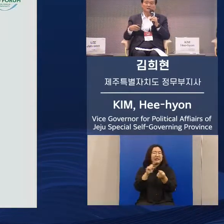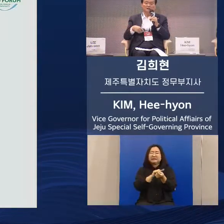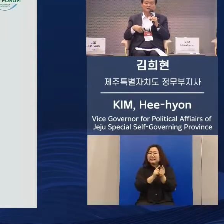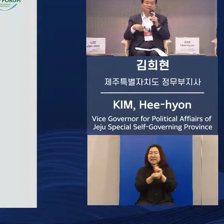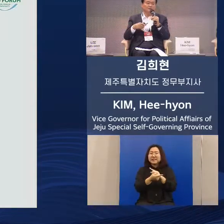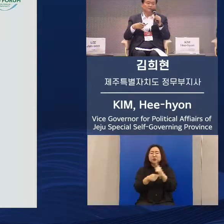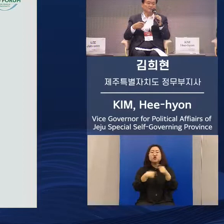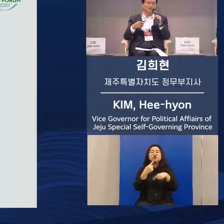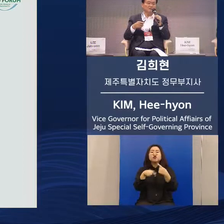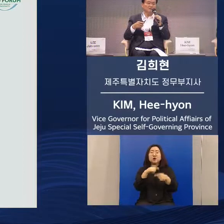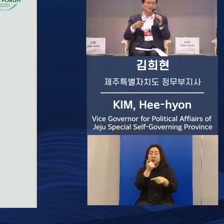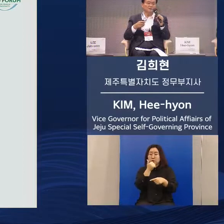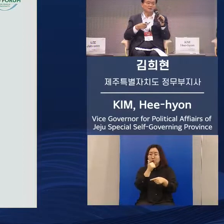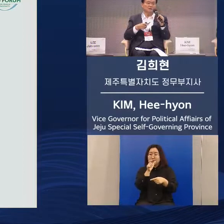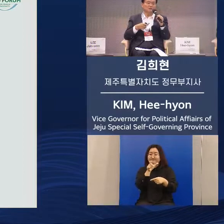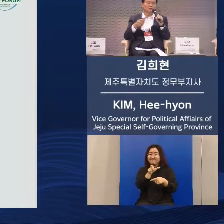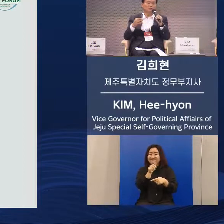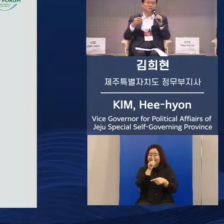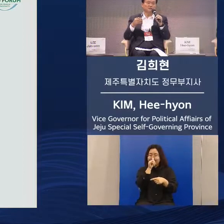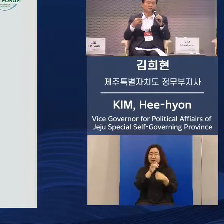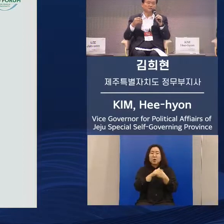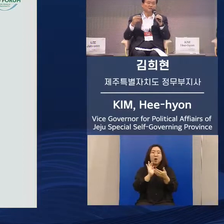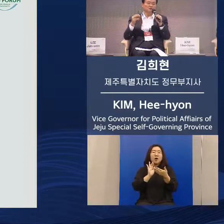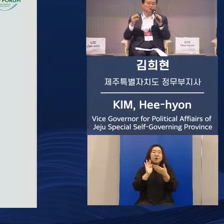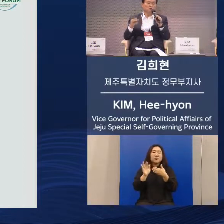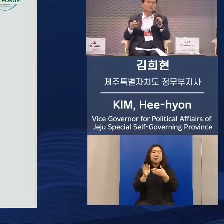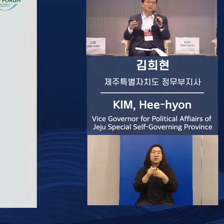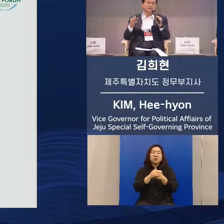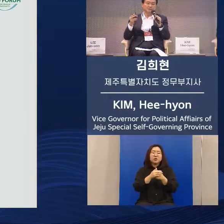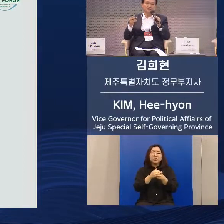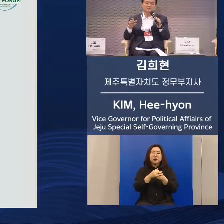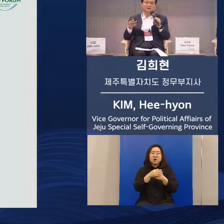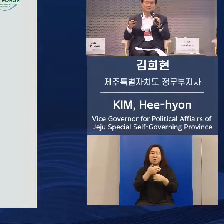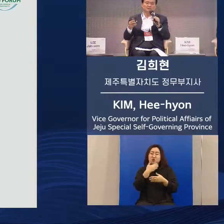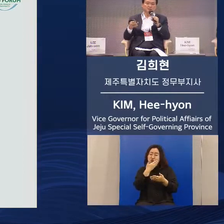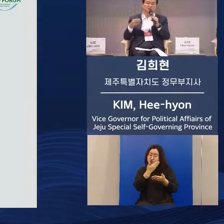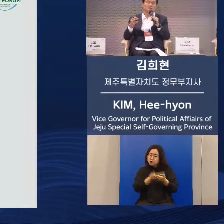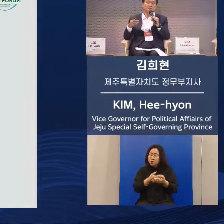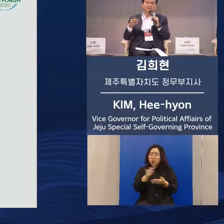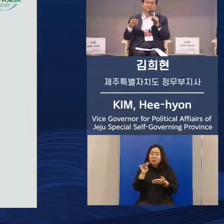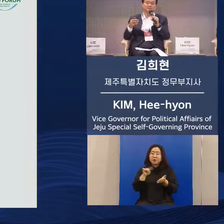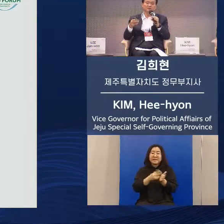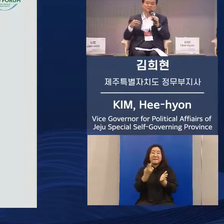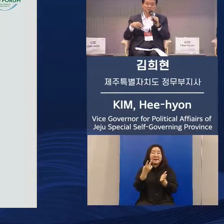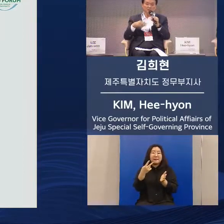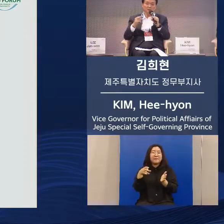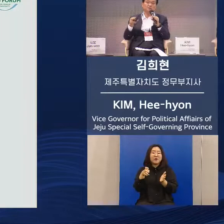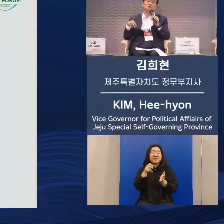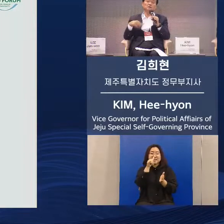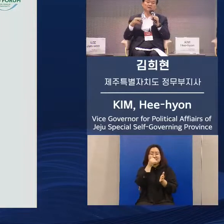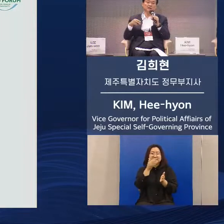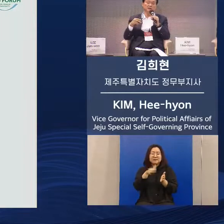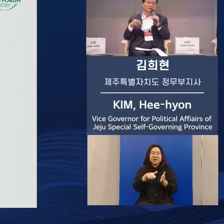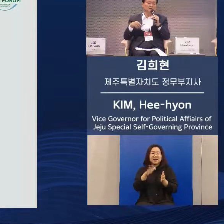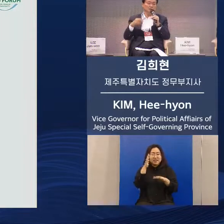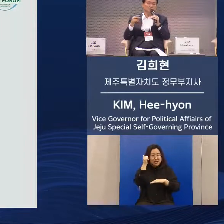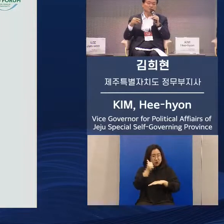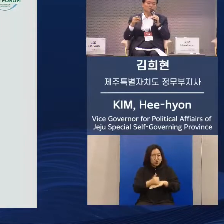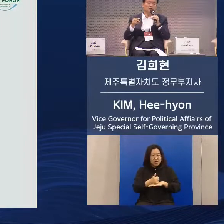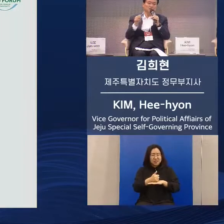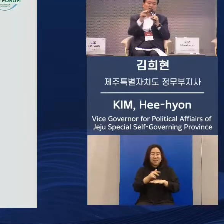몰랐었는데 앞으로 이제 전부 배치하고 앞으로는 이제 주요 노선에 300대지만 차후에는 제주도 전